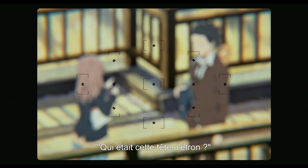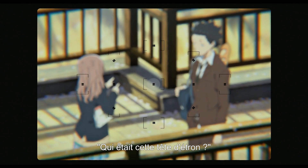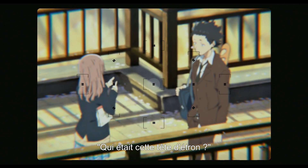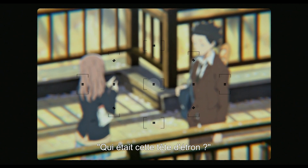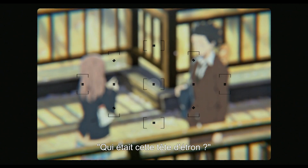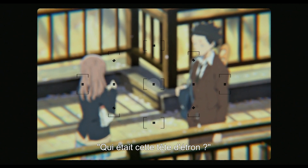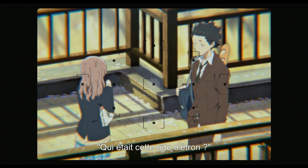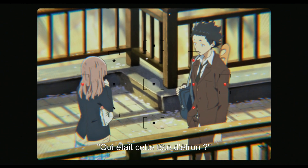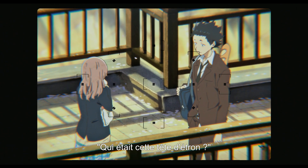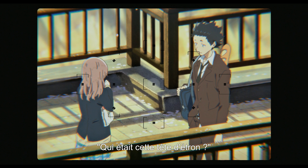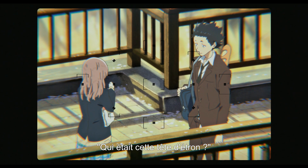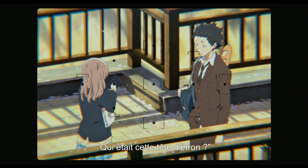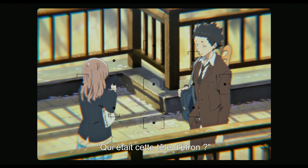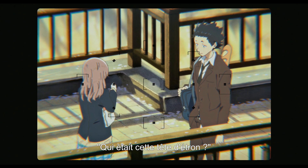さっきのうんこ頭誰？